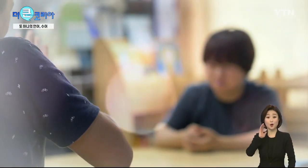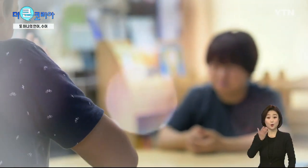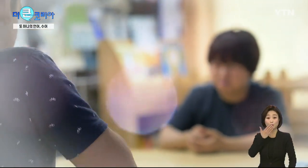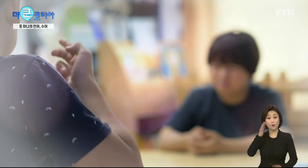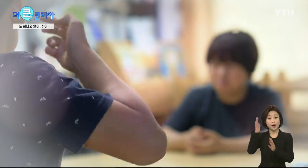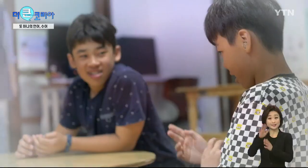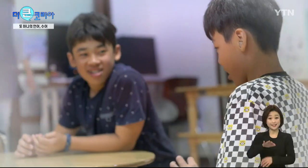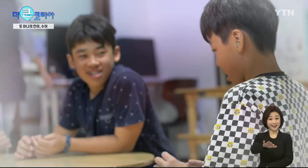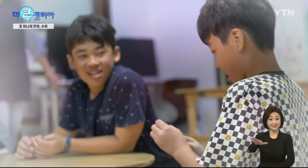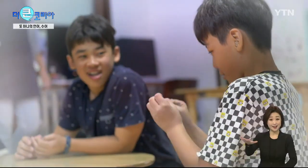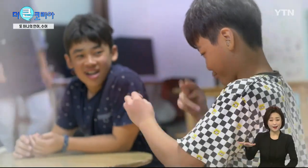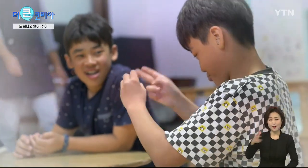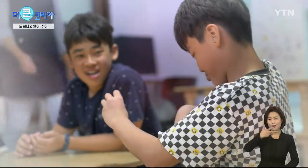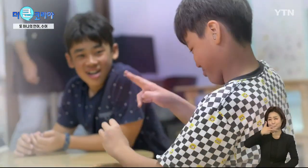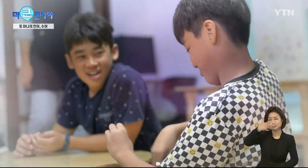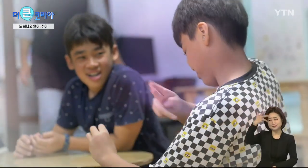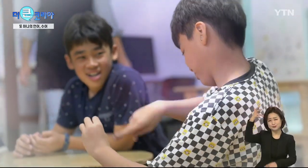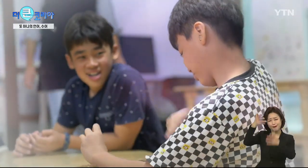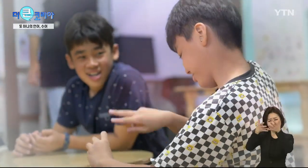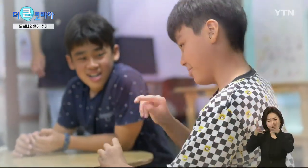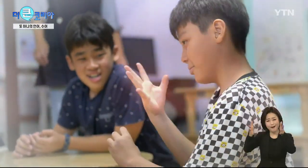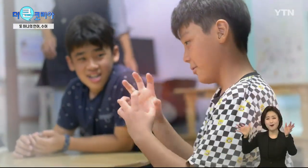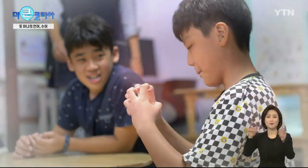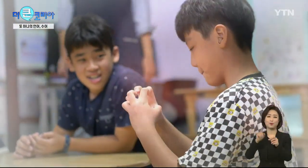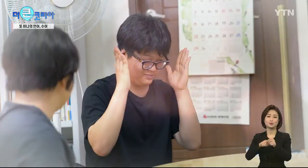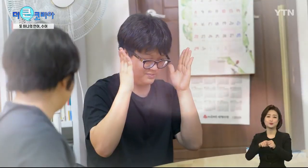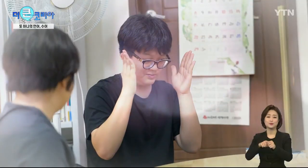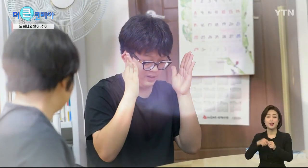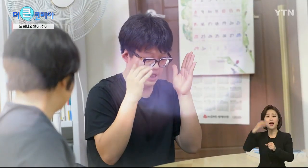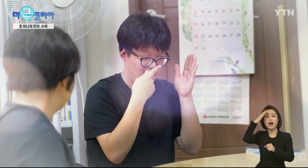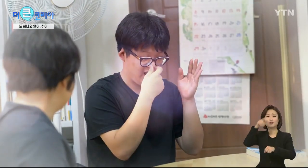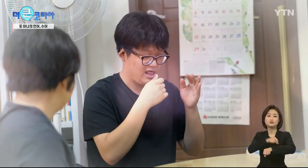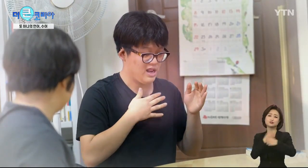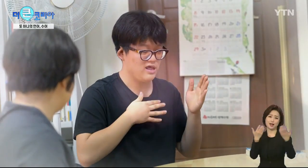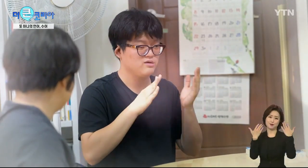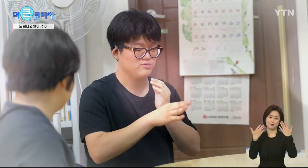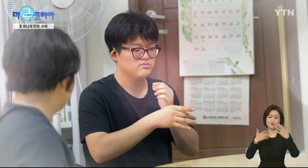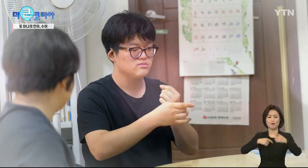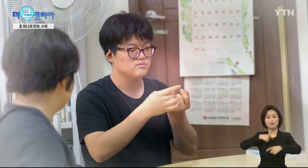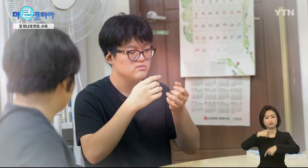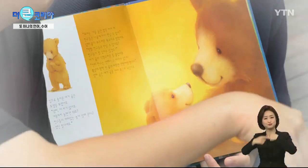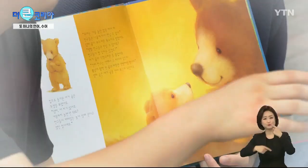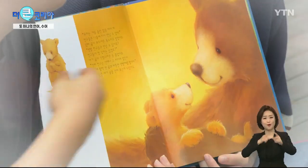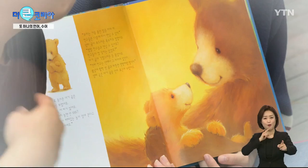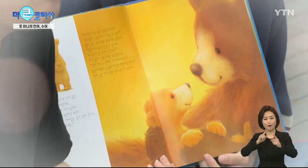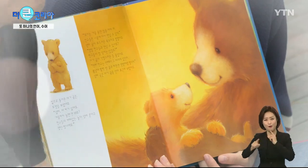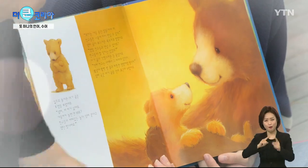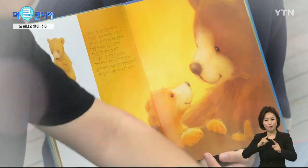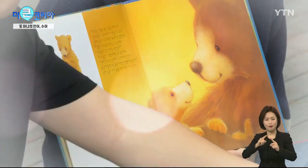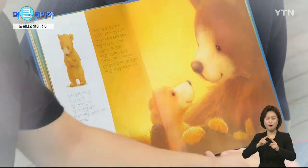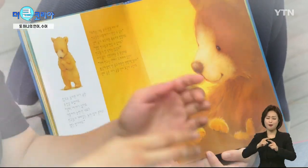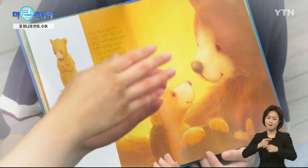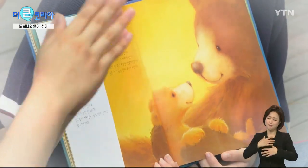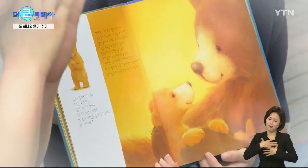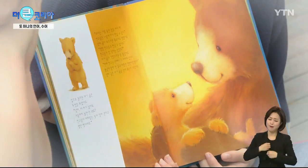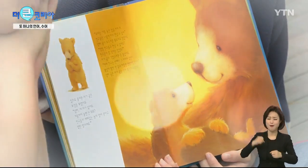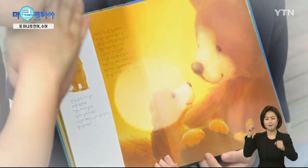농인 아이들이 꿈을 펼칠 수 있게 우리나라 특수학교에서도 수어로 자유롭게 공부하는 환경을